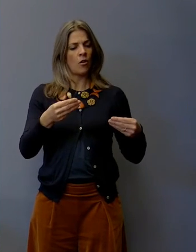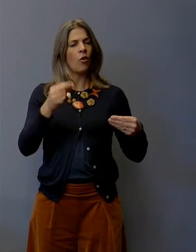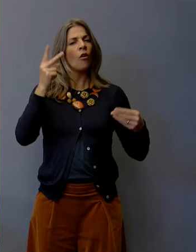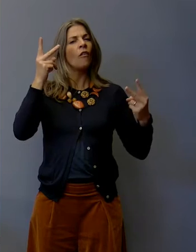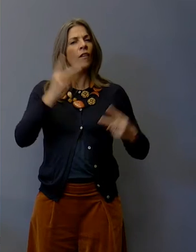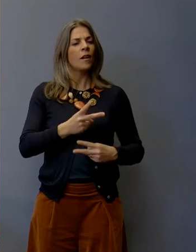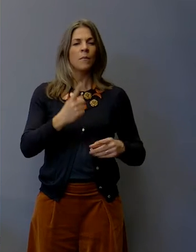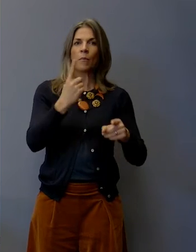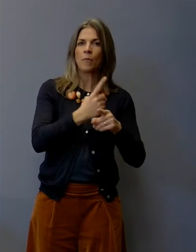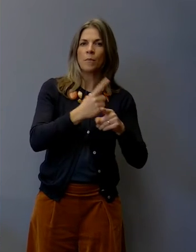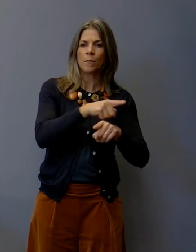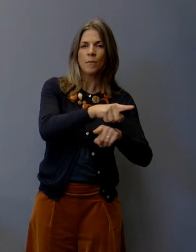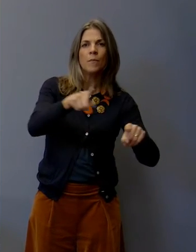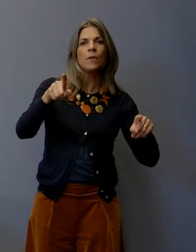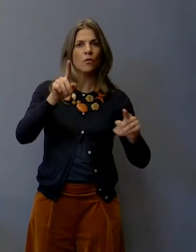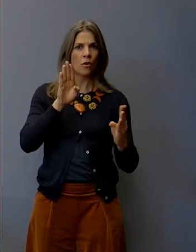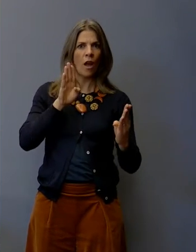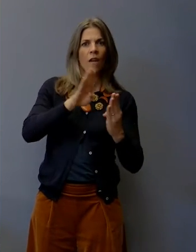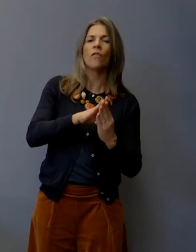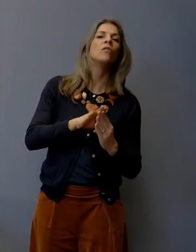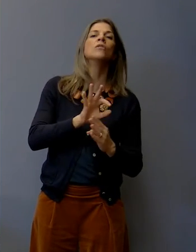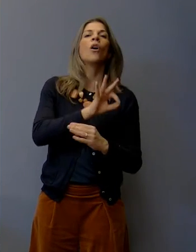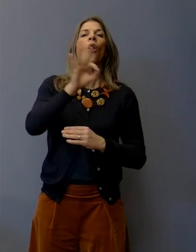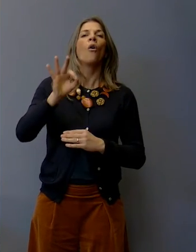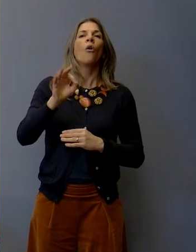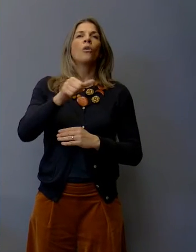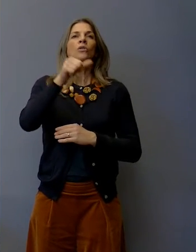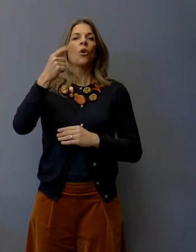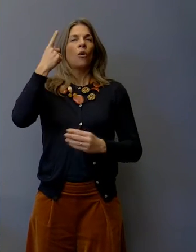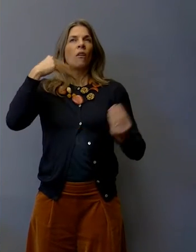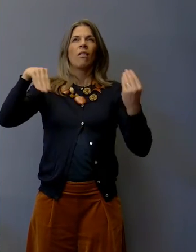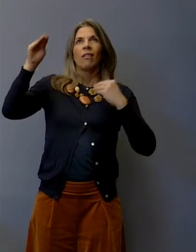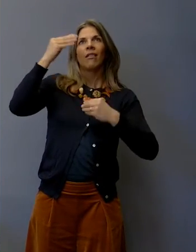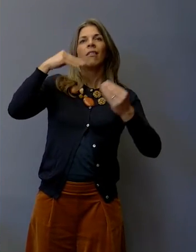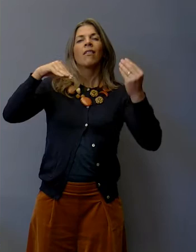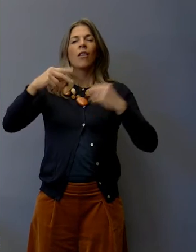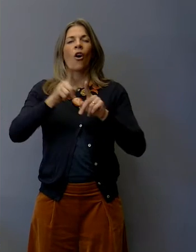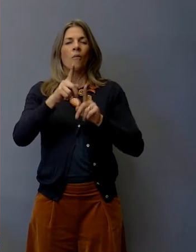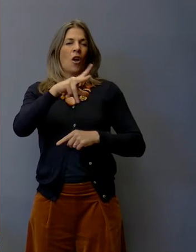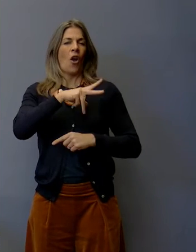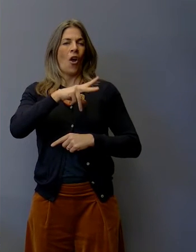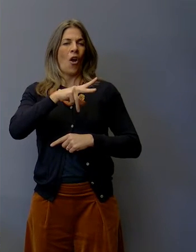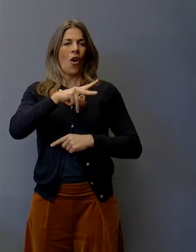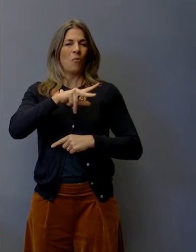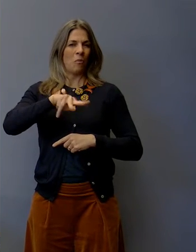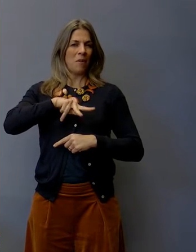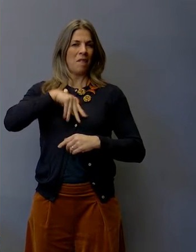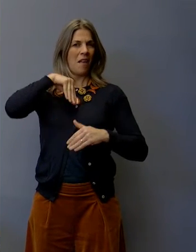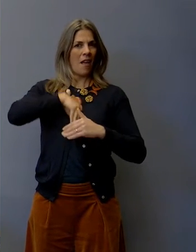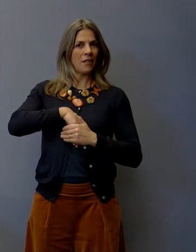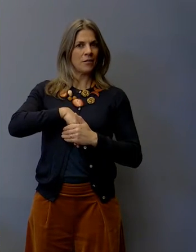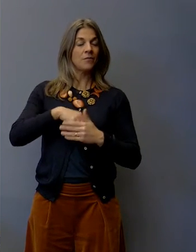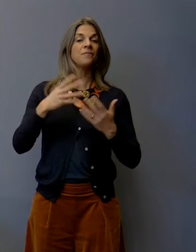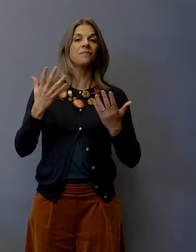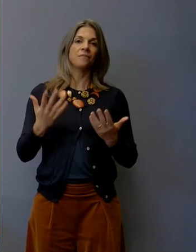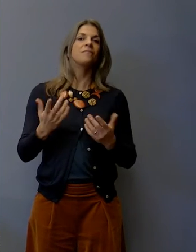cementificazione ammantata da pubblica utilità e da pretestuosi trasformazioni vogliamo cogliere nei su tre interventi macroscopici